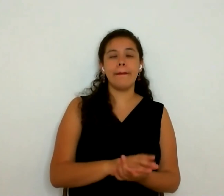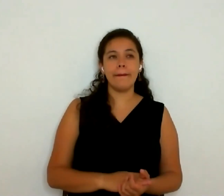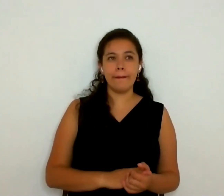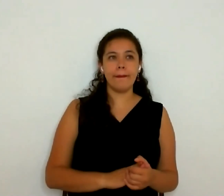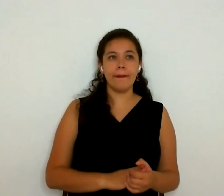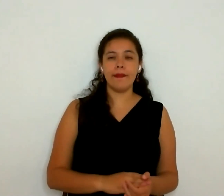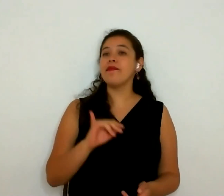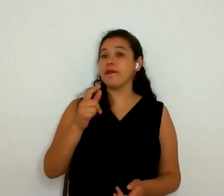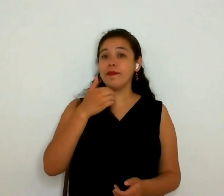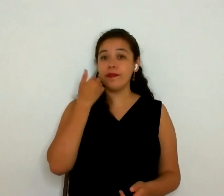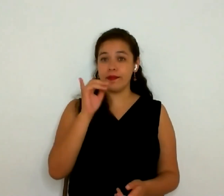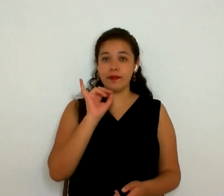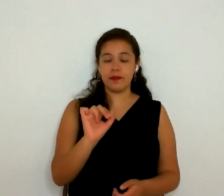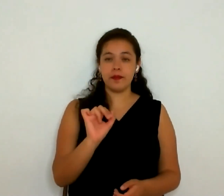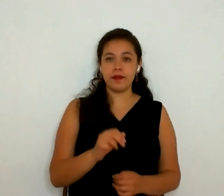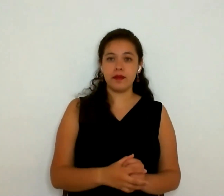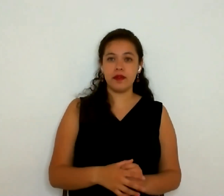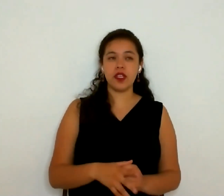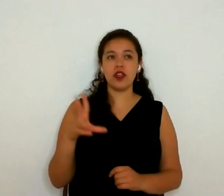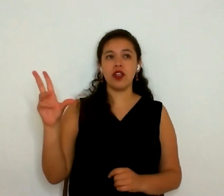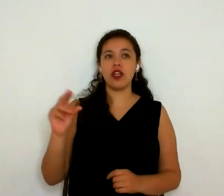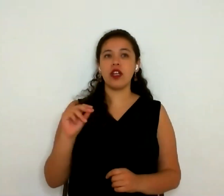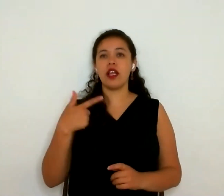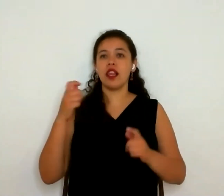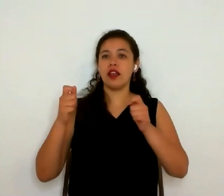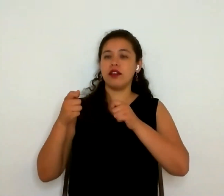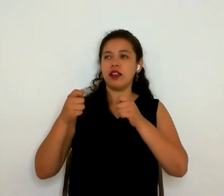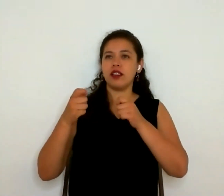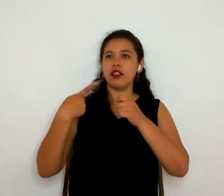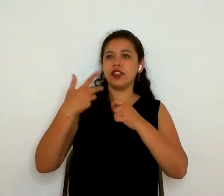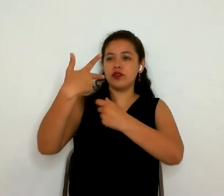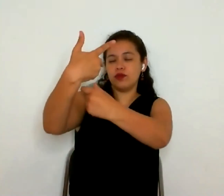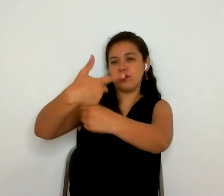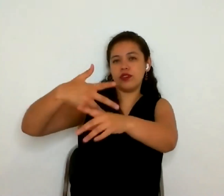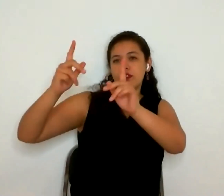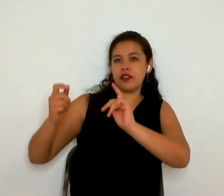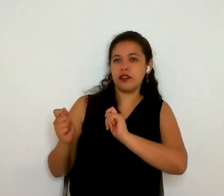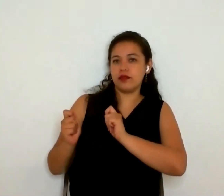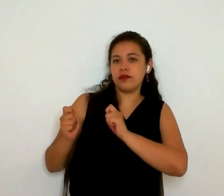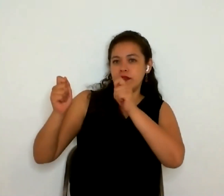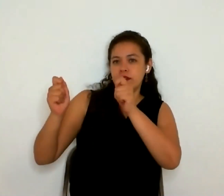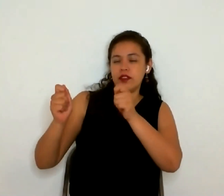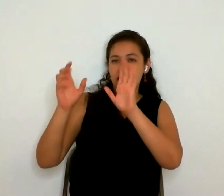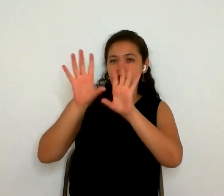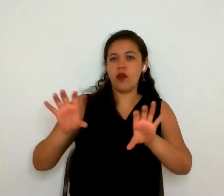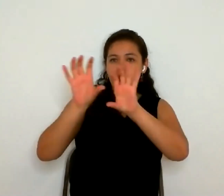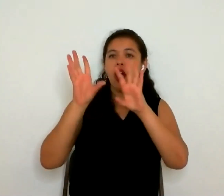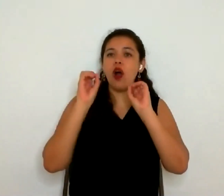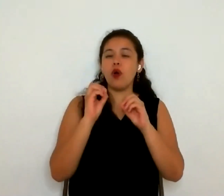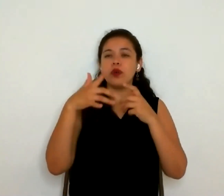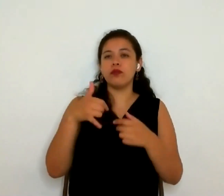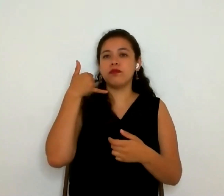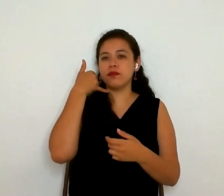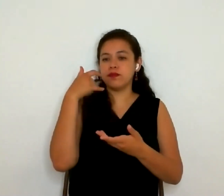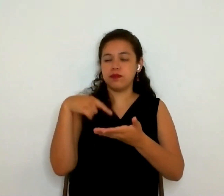si si buscas porque no sería a través de la cámara que lo coloque en su cámara está en un equipo de cómputo como en un celular